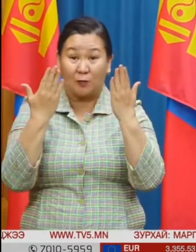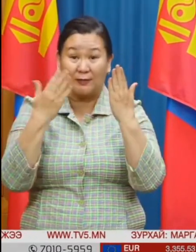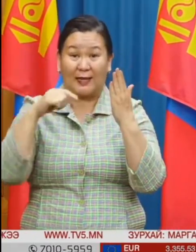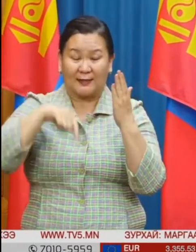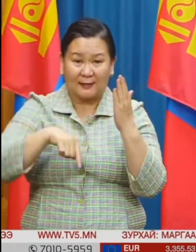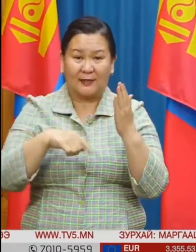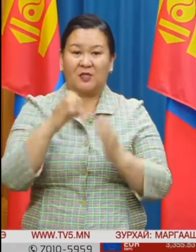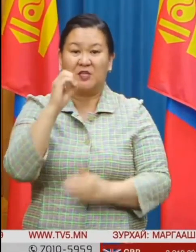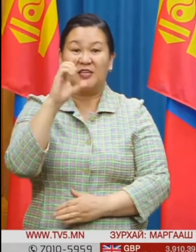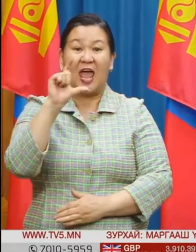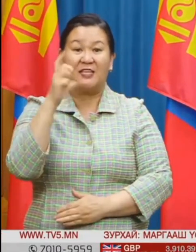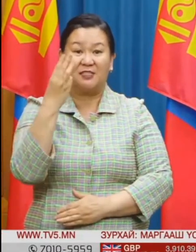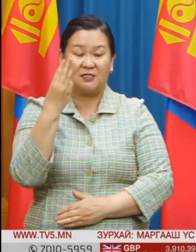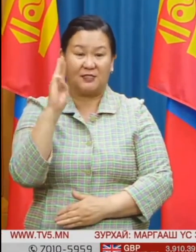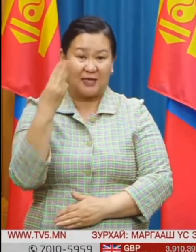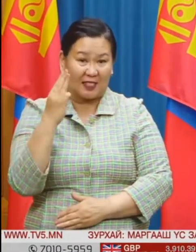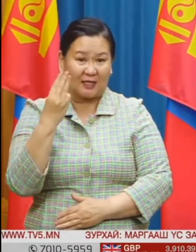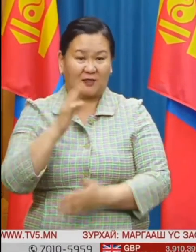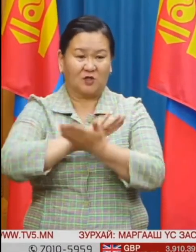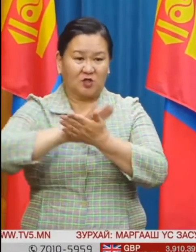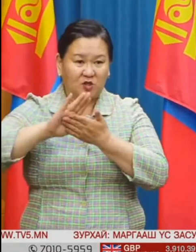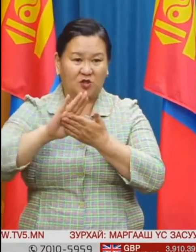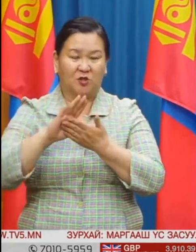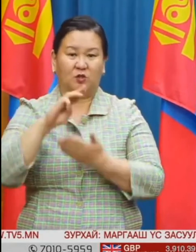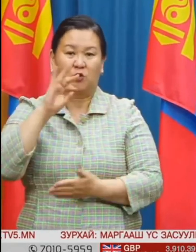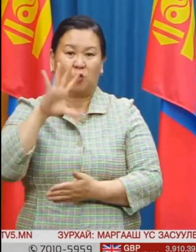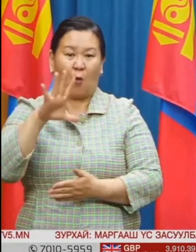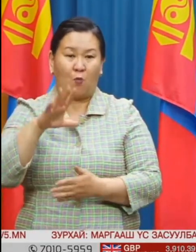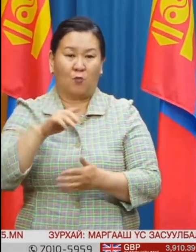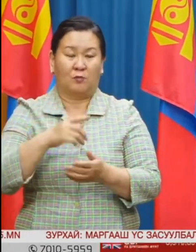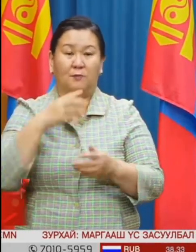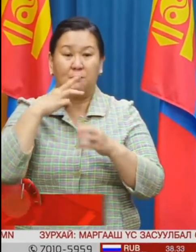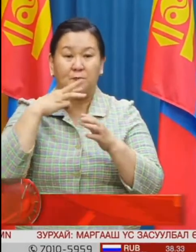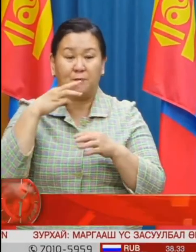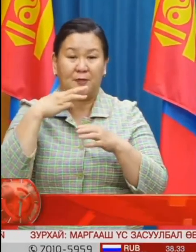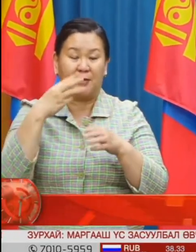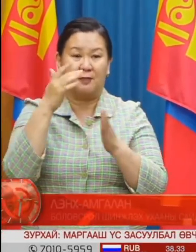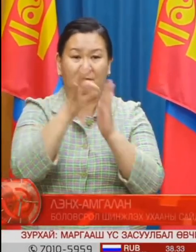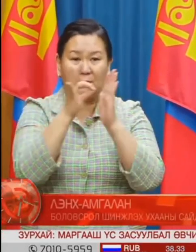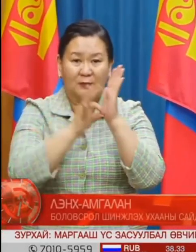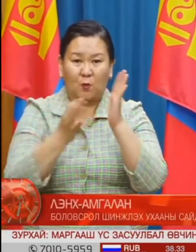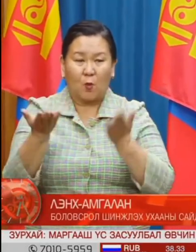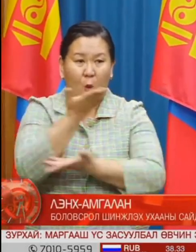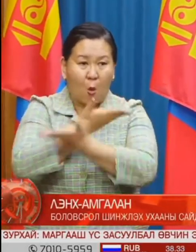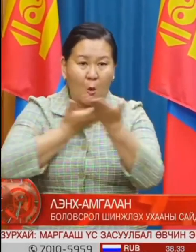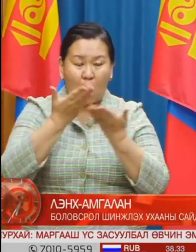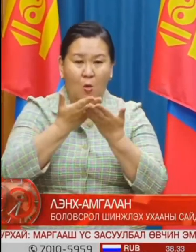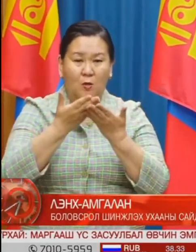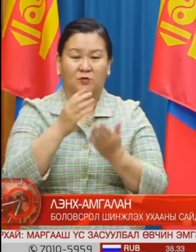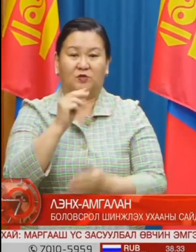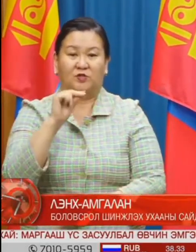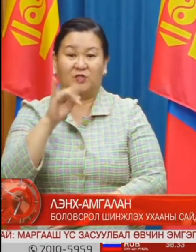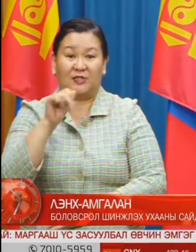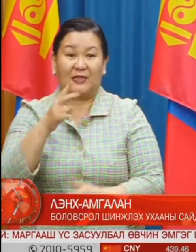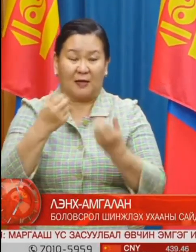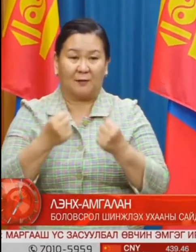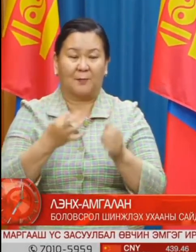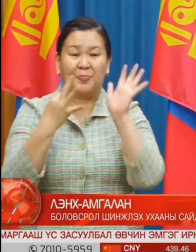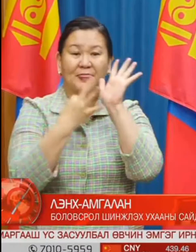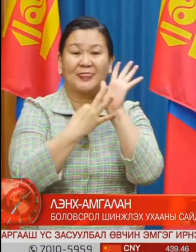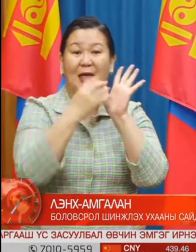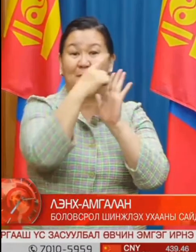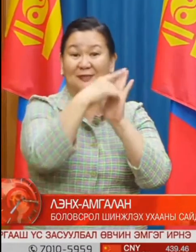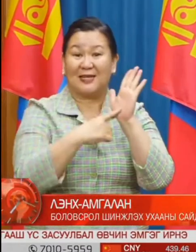хуралдаанд эсэлтийн ерөнхий шалгалтын шин товыг тогтоох тухай асуудлыг бас оруулж чиглэл авч ингээм